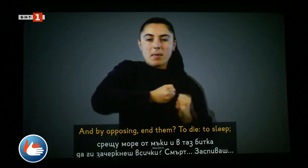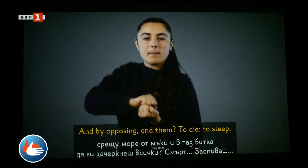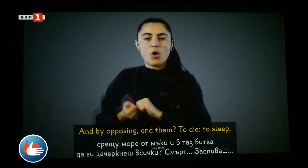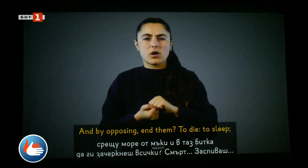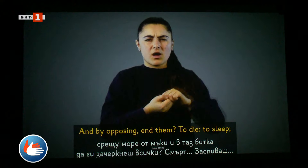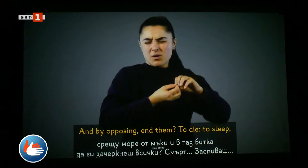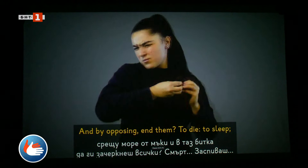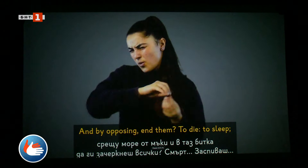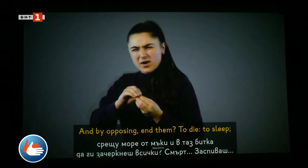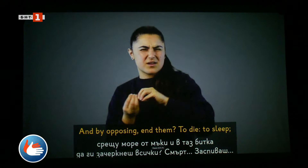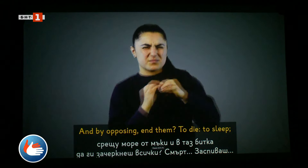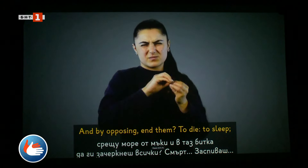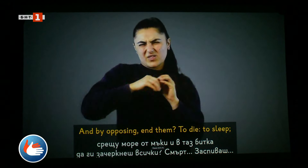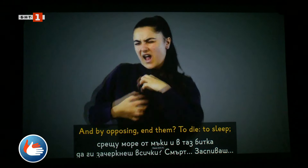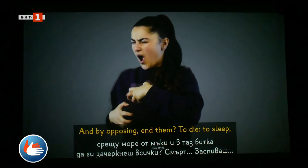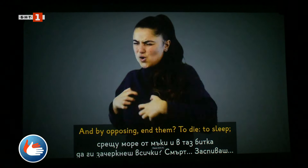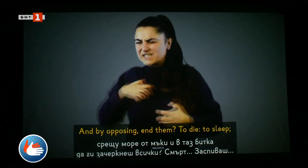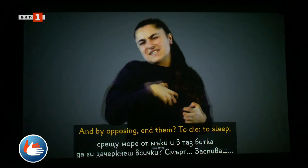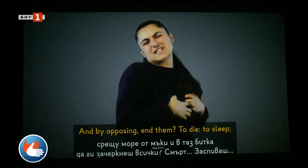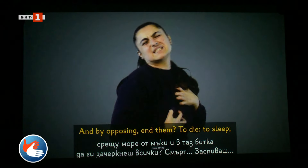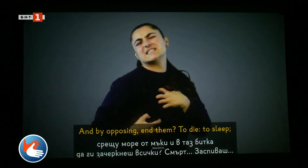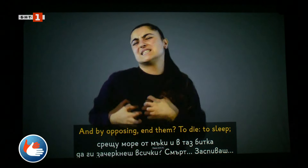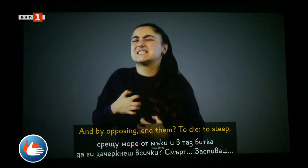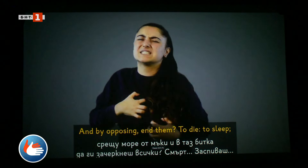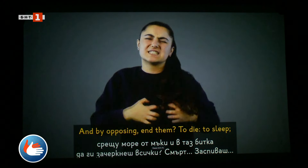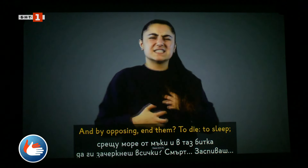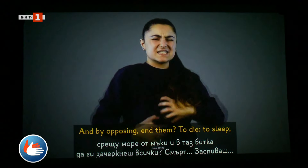Срещу море от мъки в тази битка и да зачеркнеш всички.